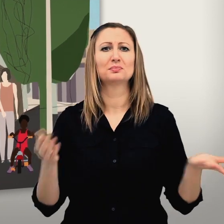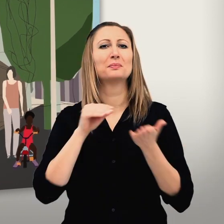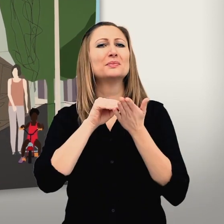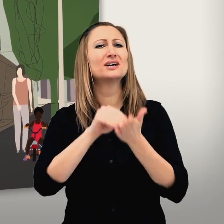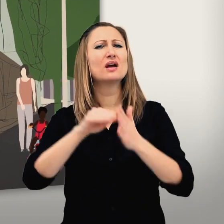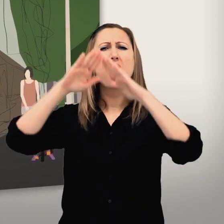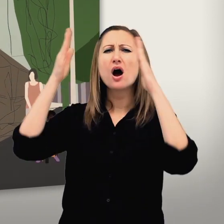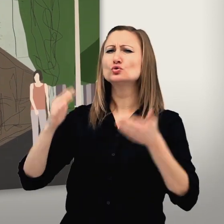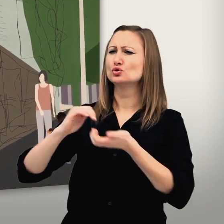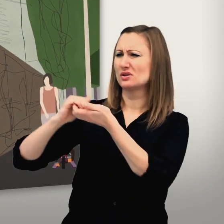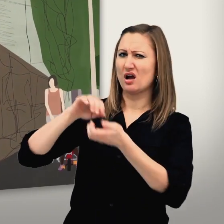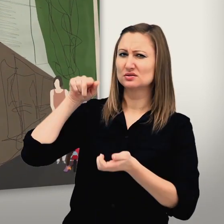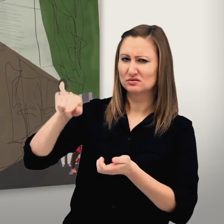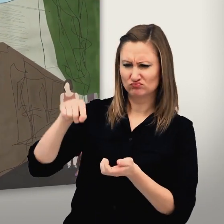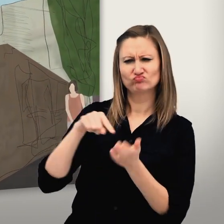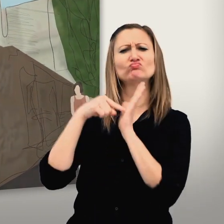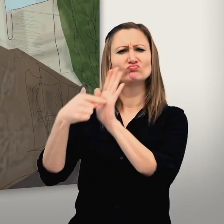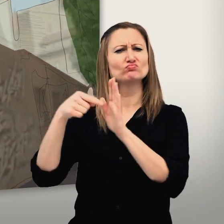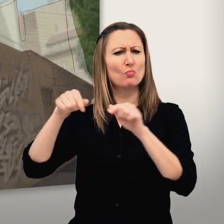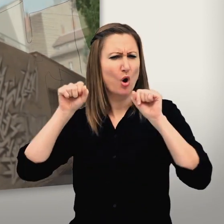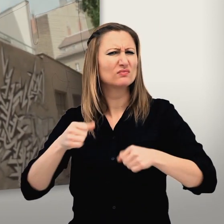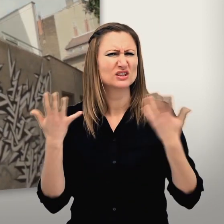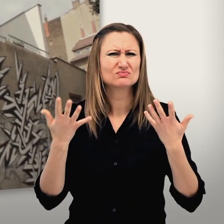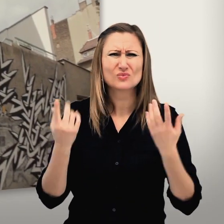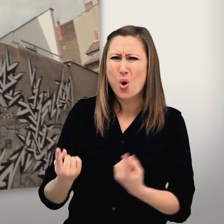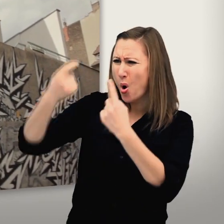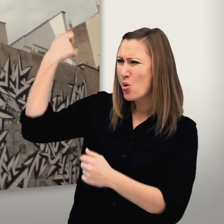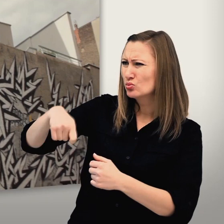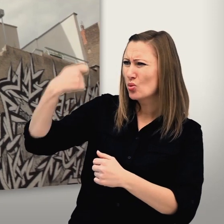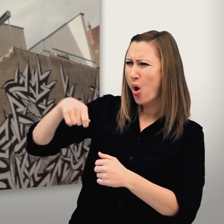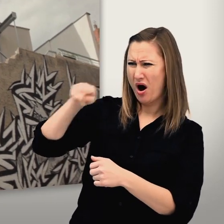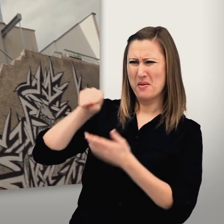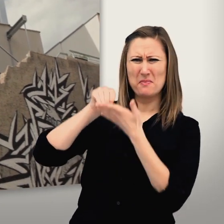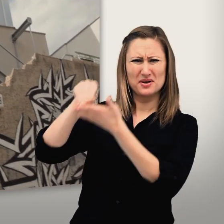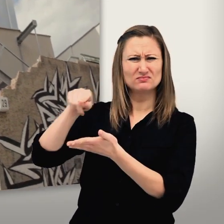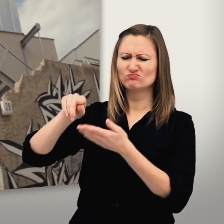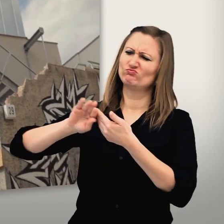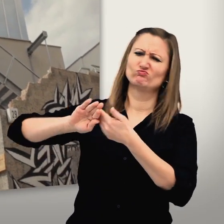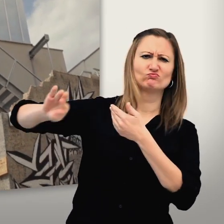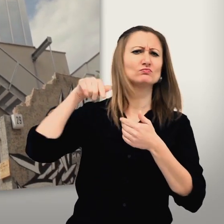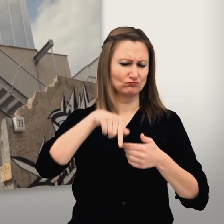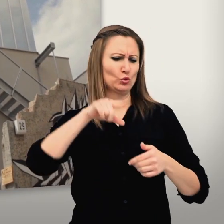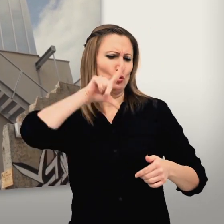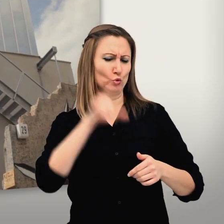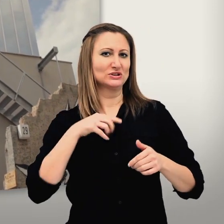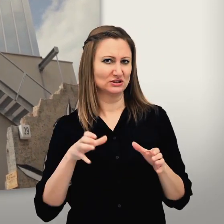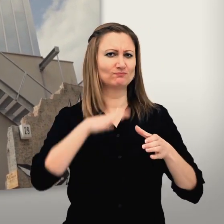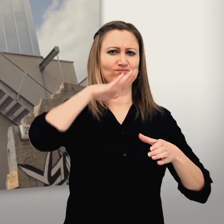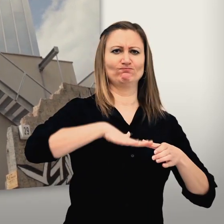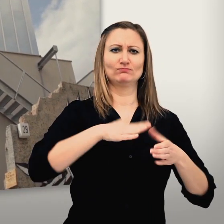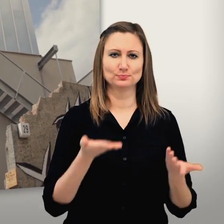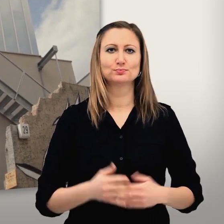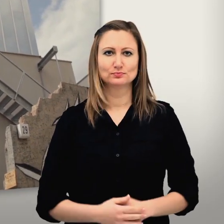Mietshäuser-Syndikat zeigt Alternativen, wie bezahlbarer Wohnraum bei steigenden Mieten geschaffen werden kann.